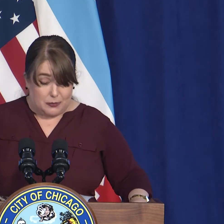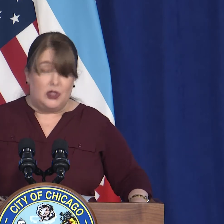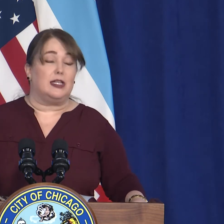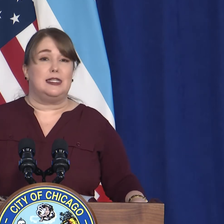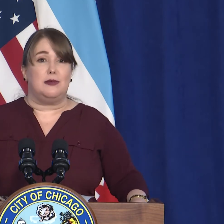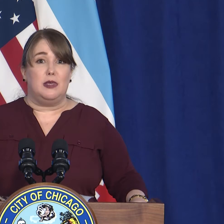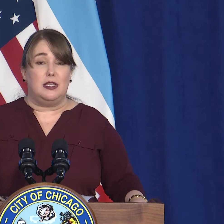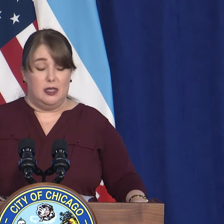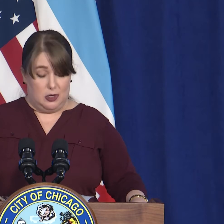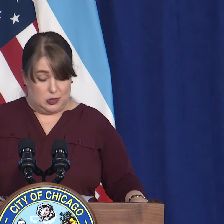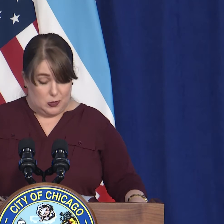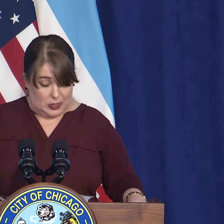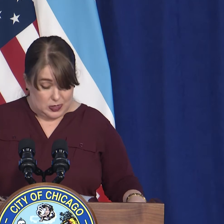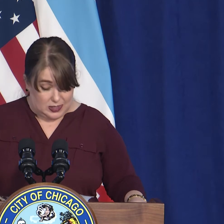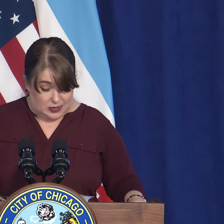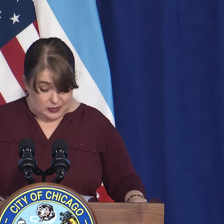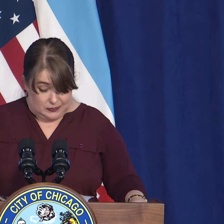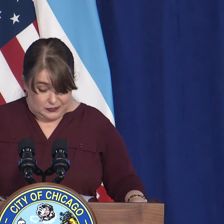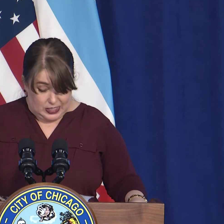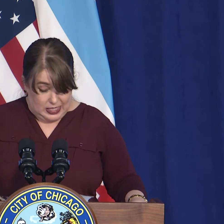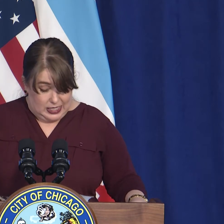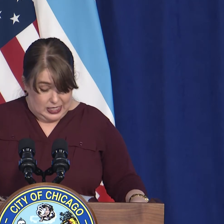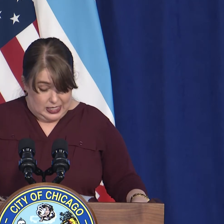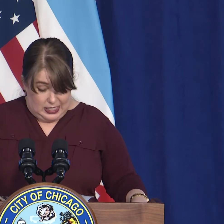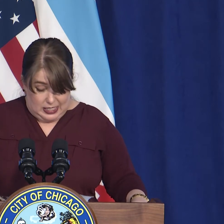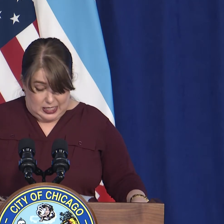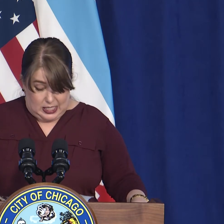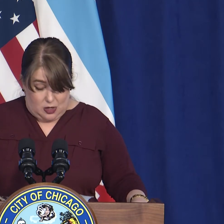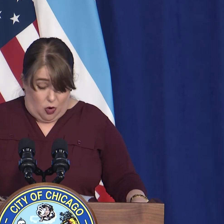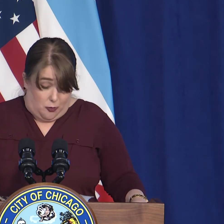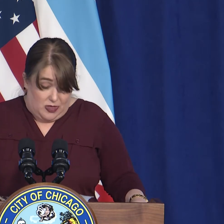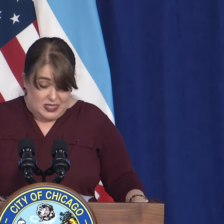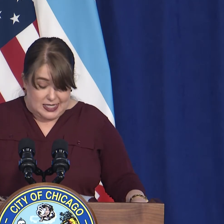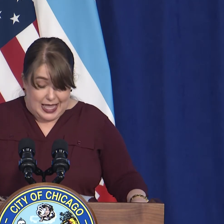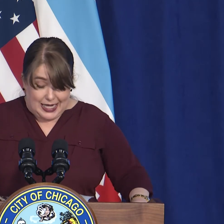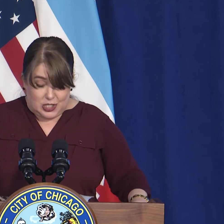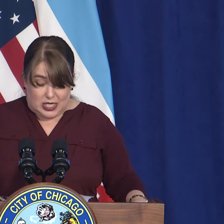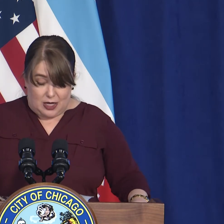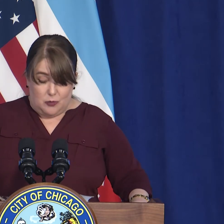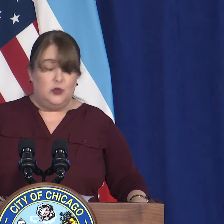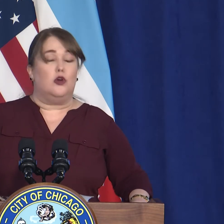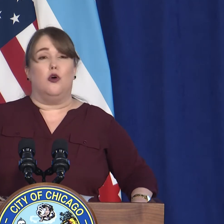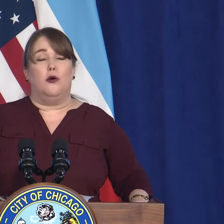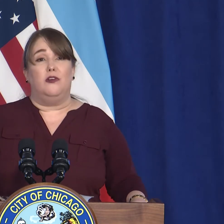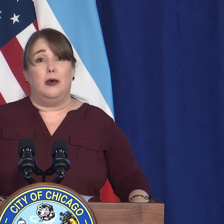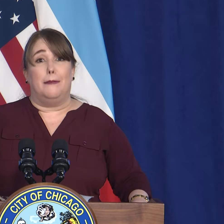cita para poder recibir su vacunación. O puede visitar a